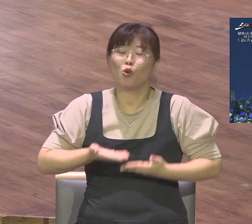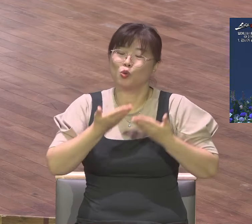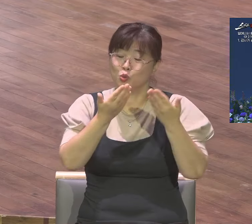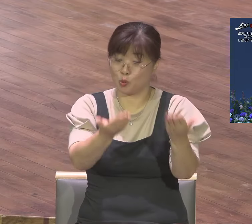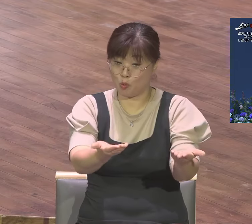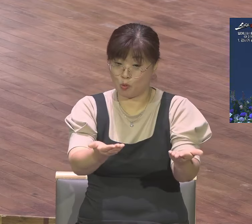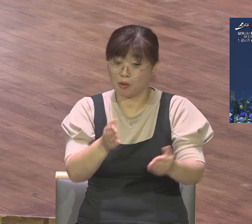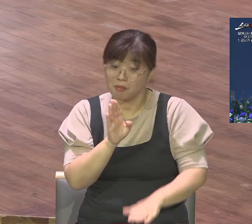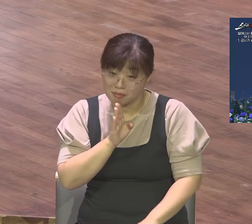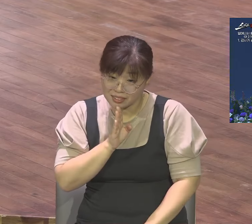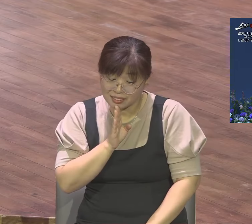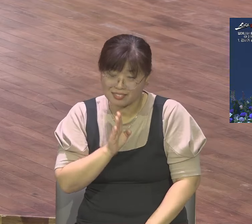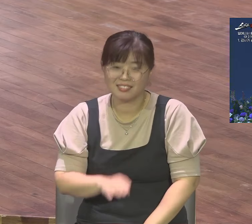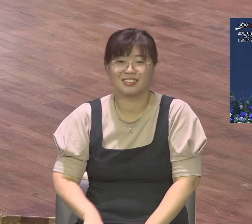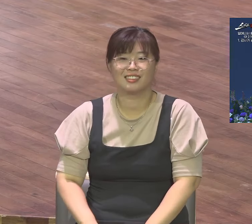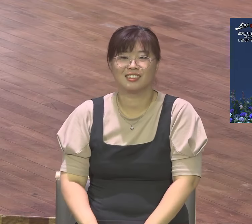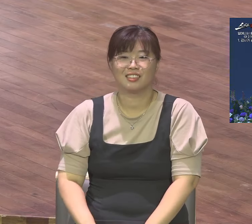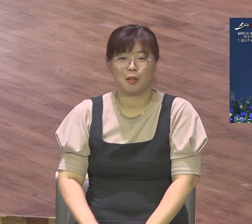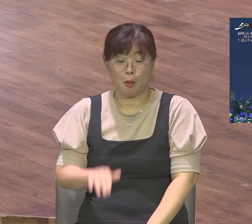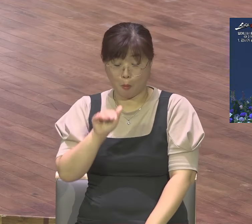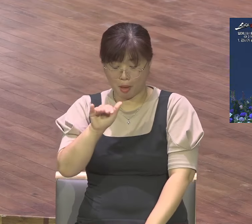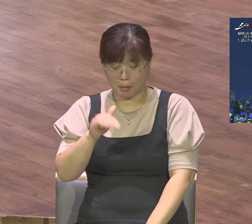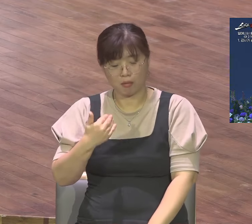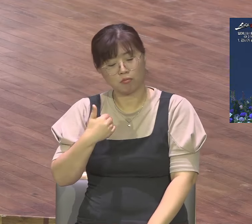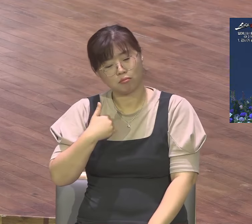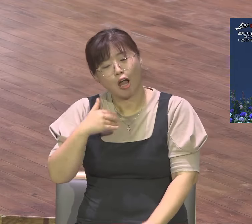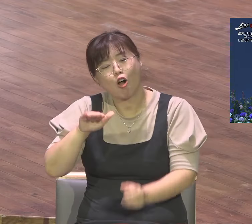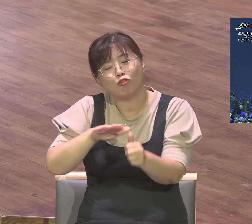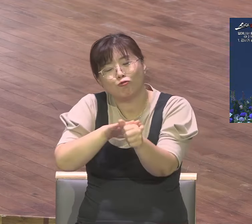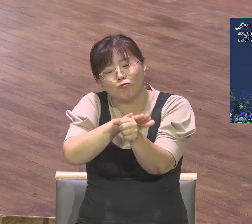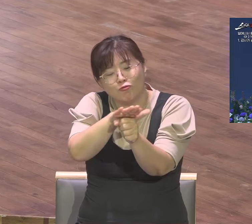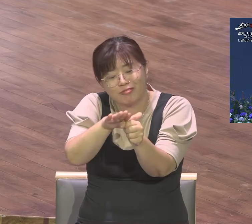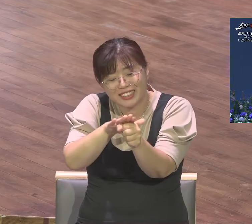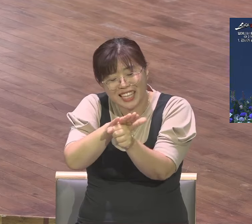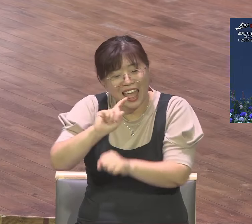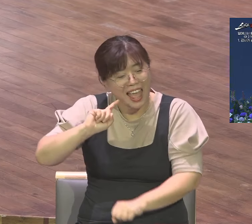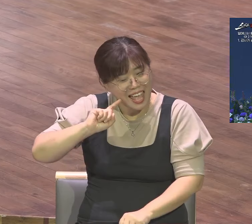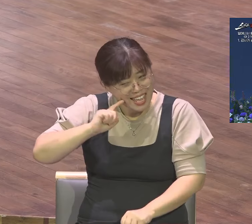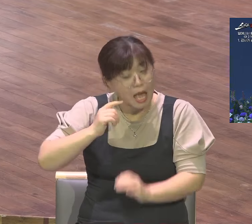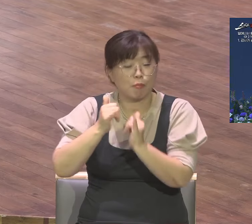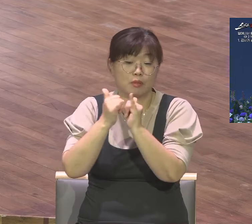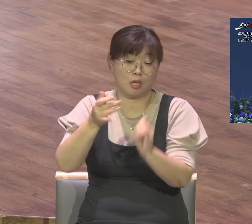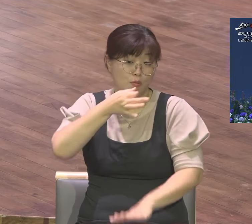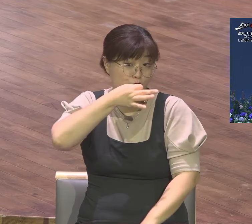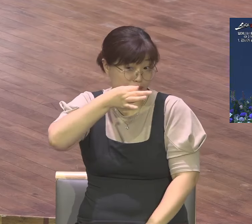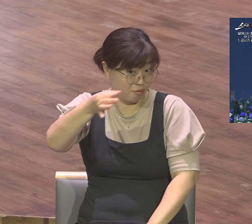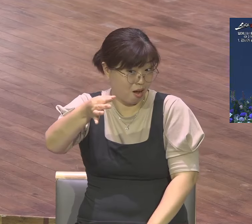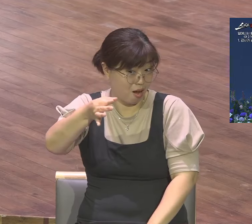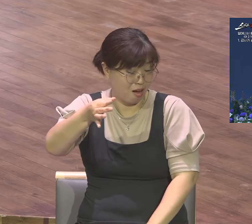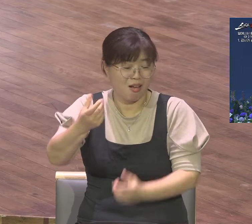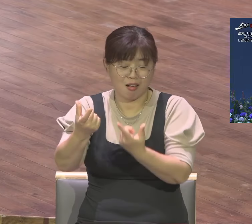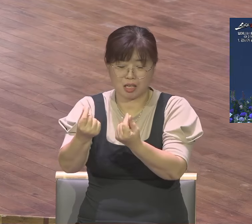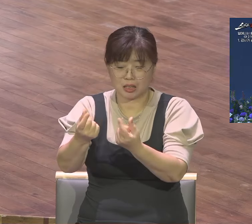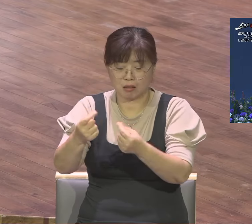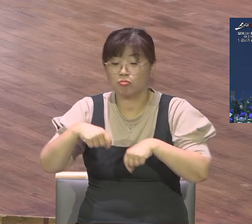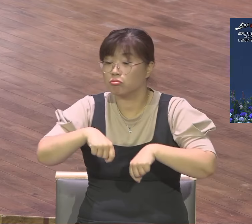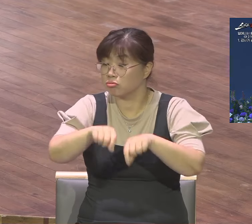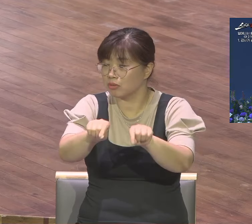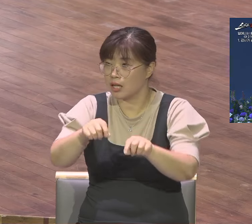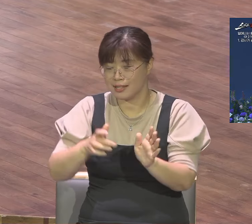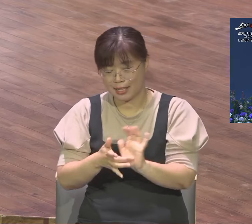나의 사랑 내 의뿐 자야. 주님은 구원받은 여러분 한 사람 한 사람을